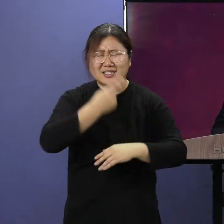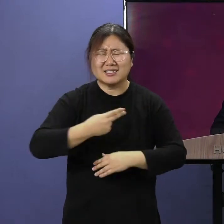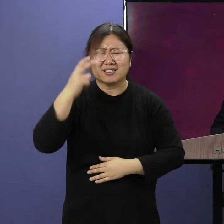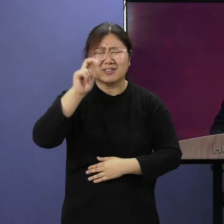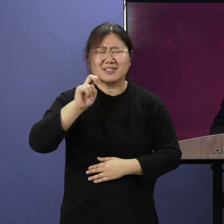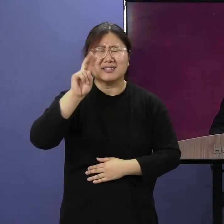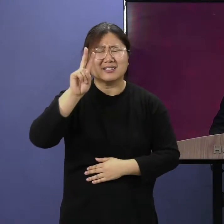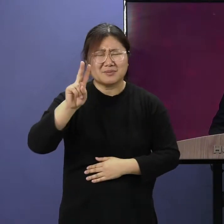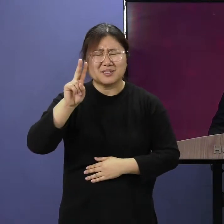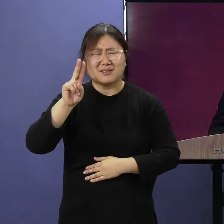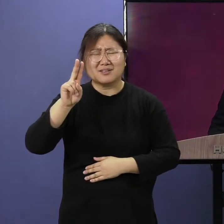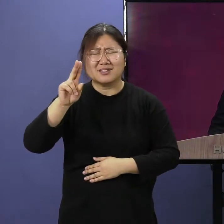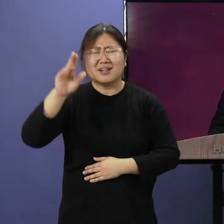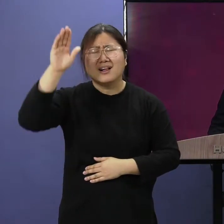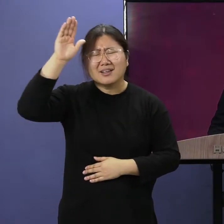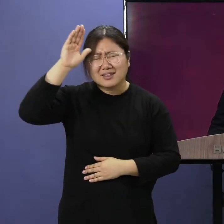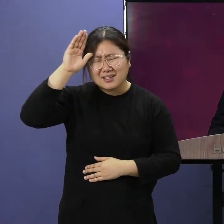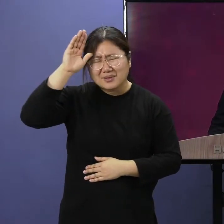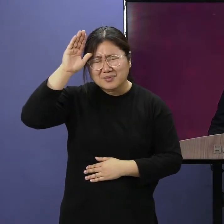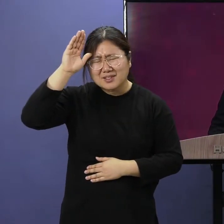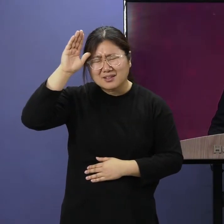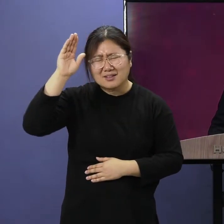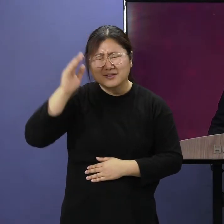2022년을 기대합니다.